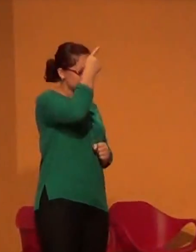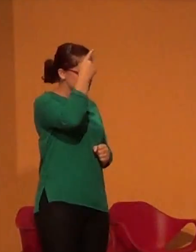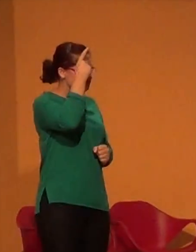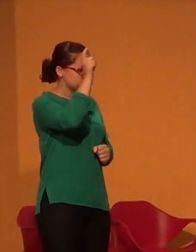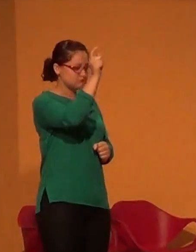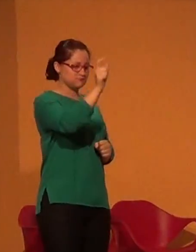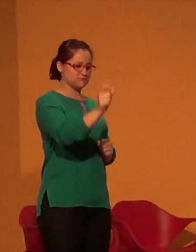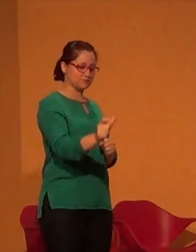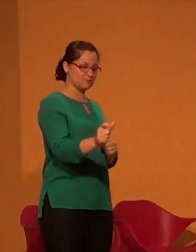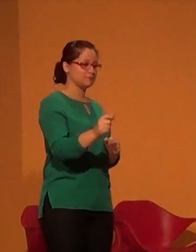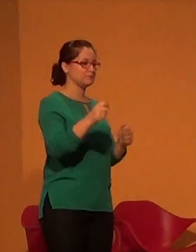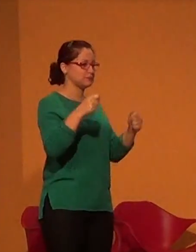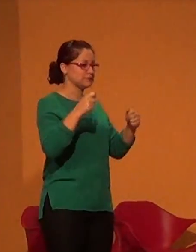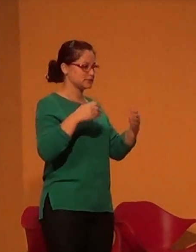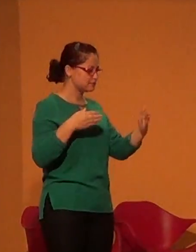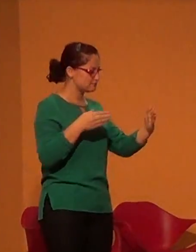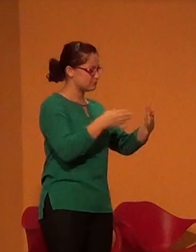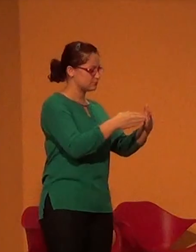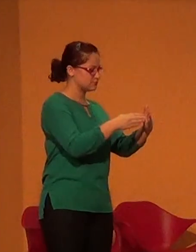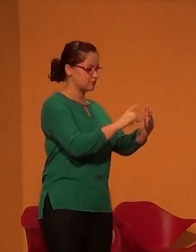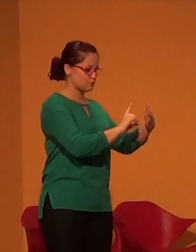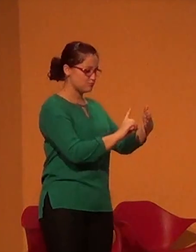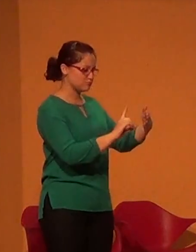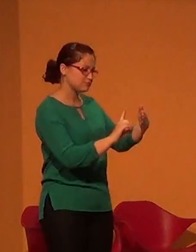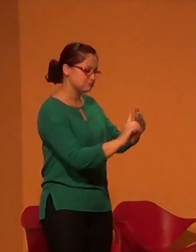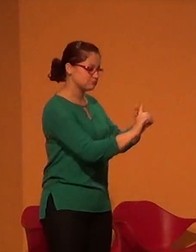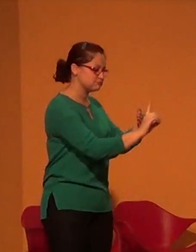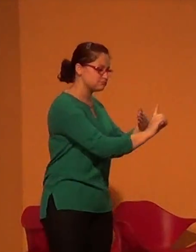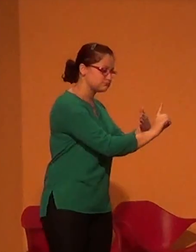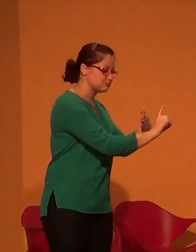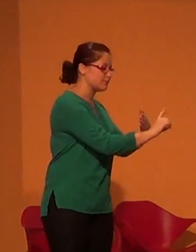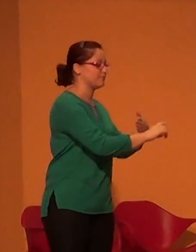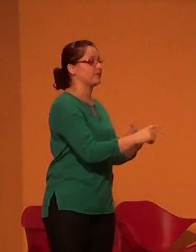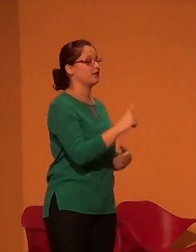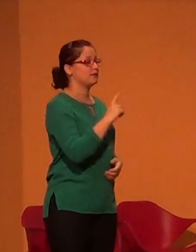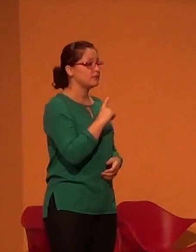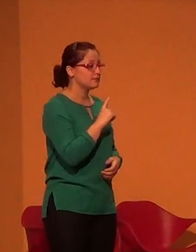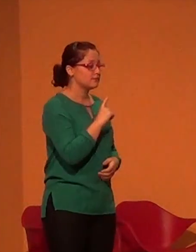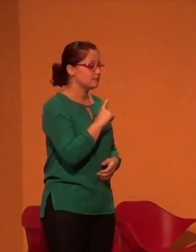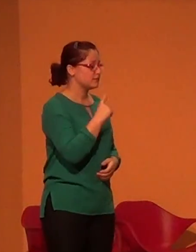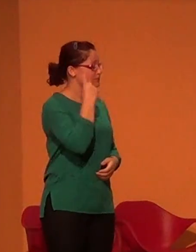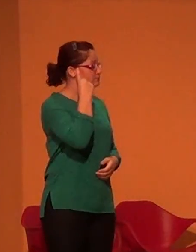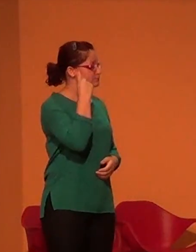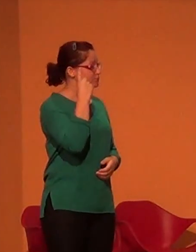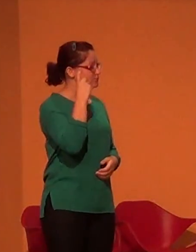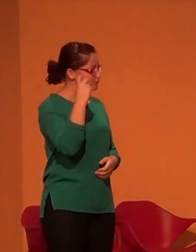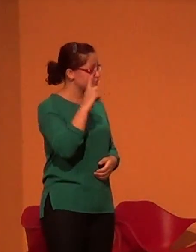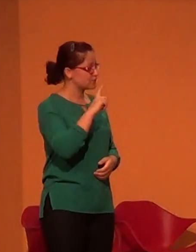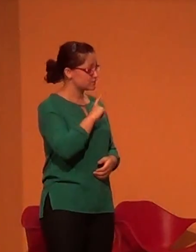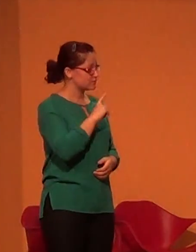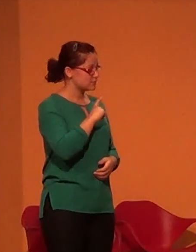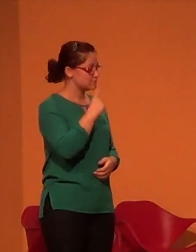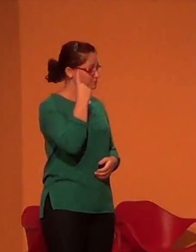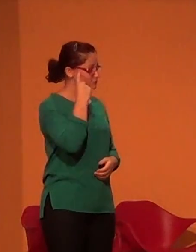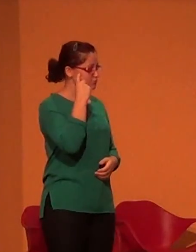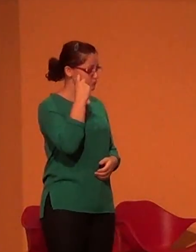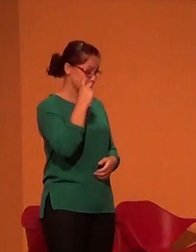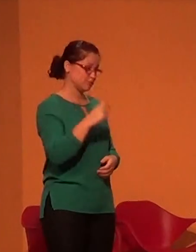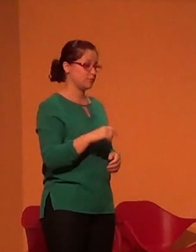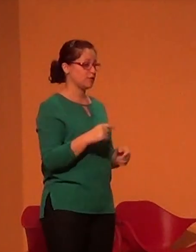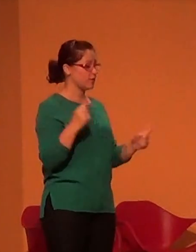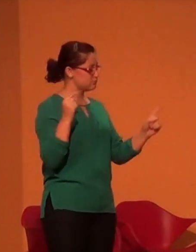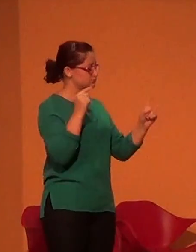desviar de obstáculos. Aí, então, sendo o som utilizado para